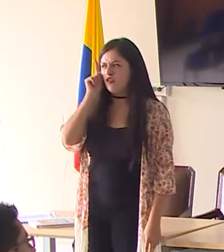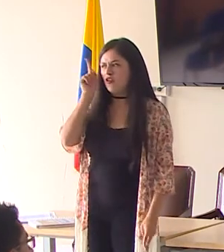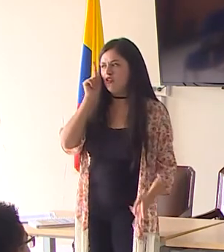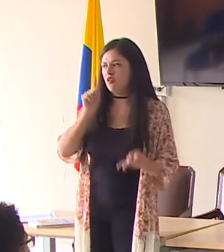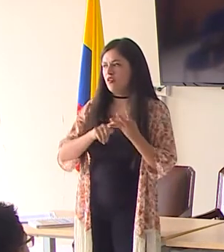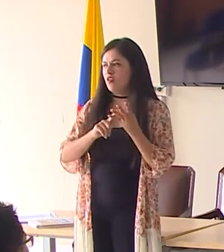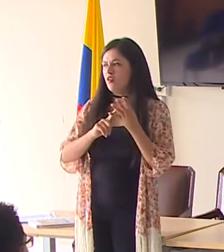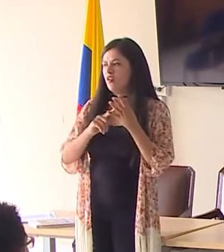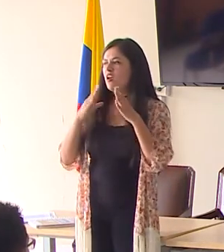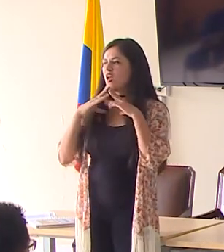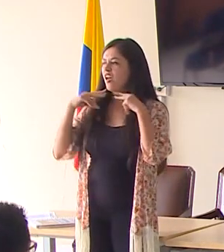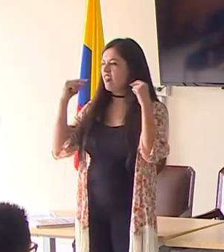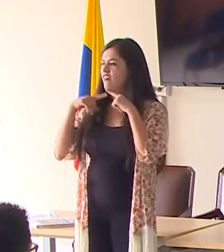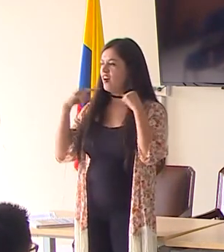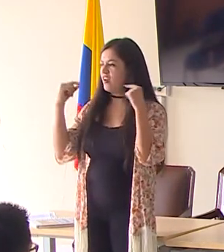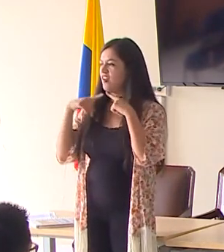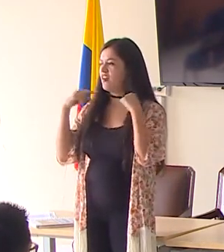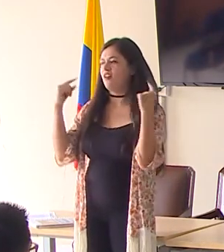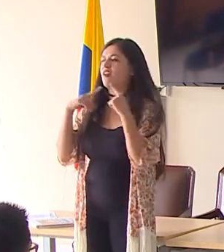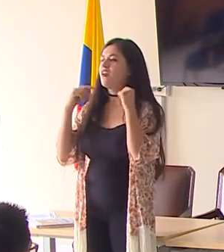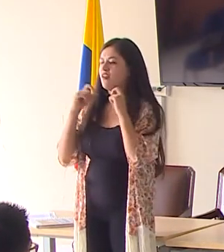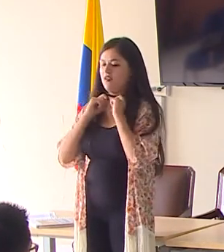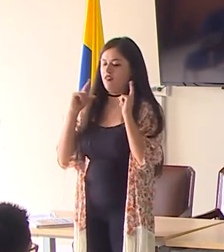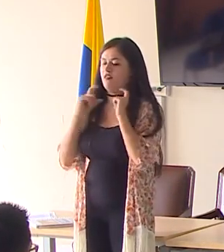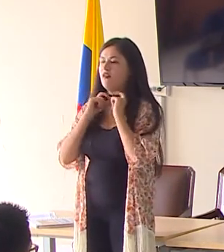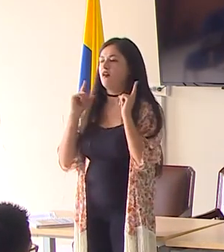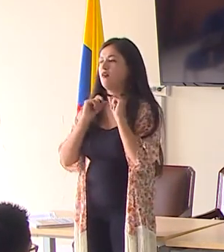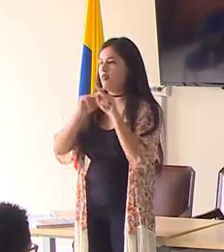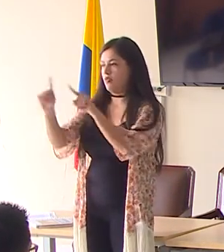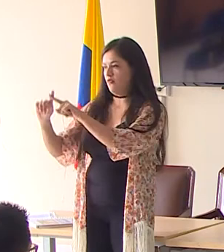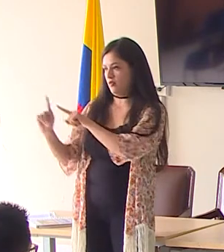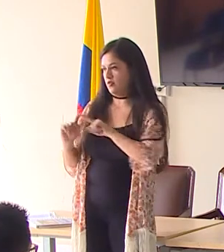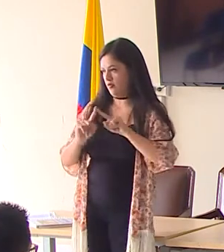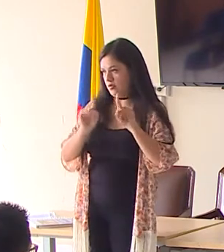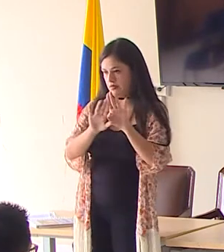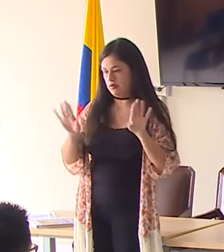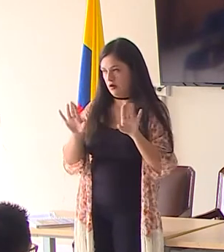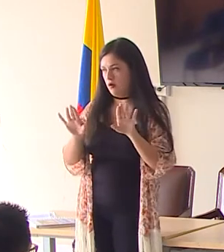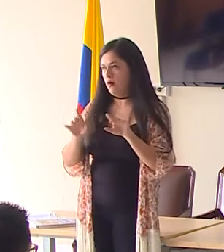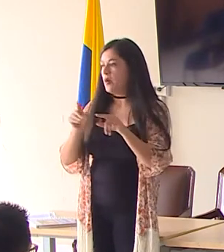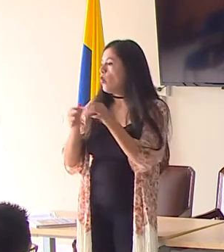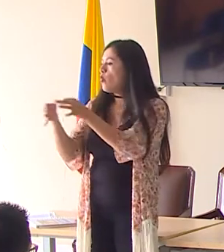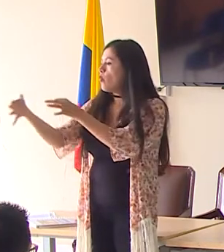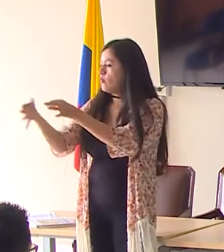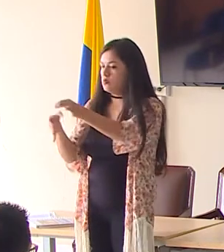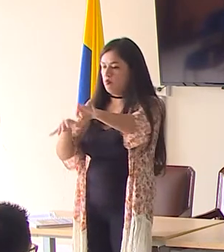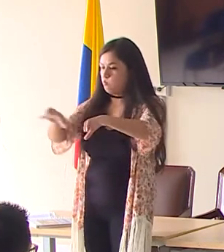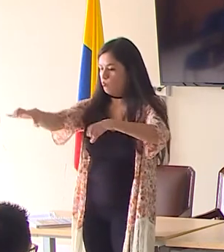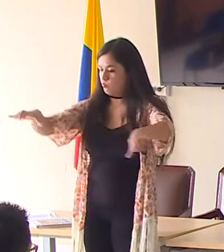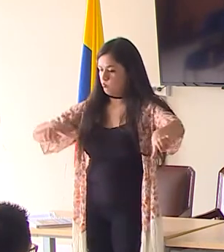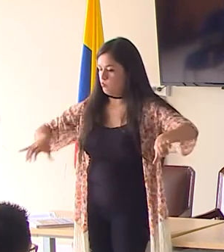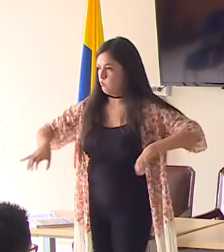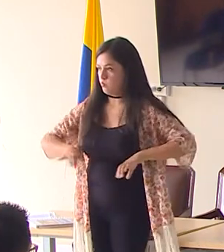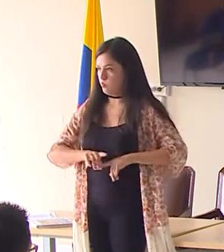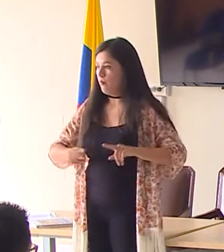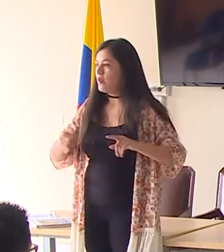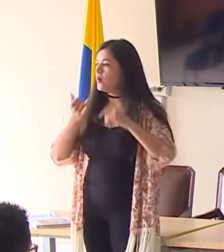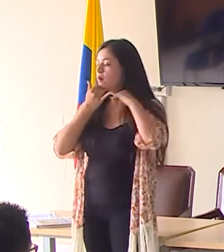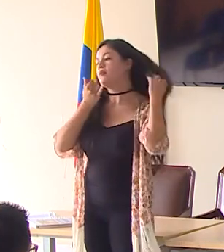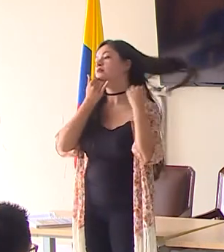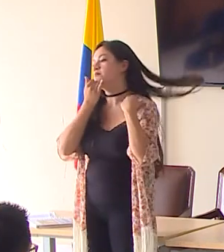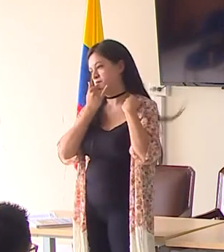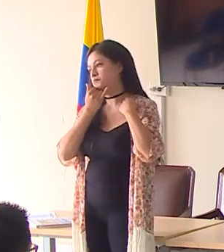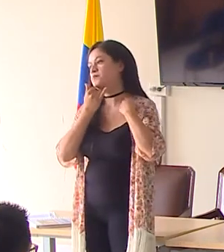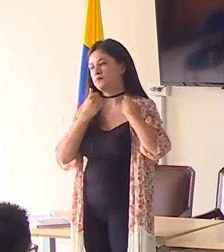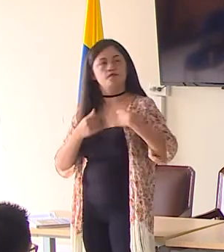momento hay un proceso de conurbación de estos municipios 1972 pero antes de esta beca lo que hace lo que se